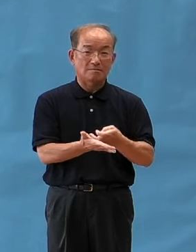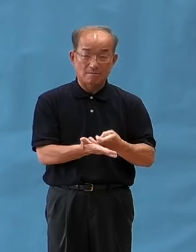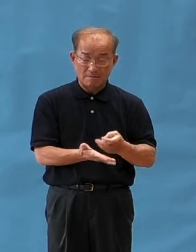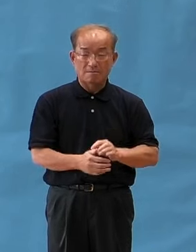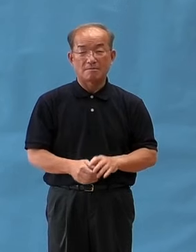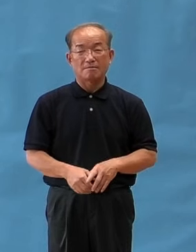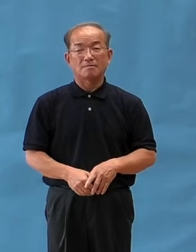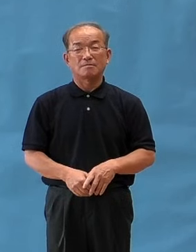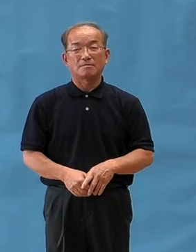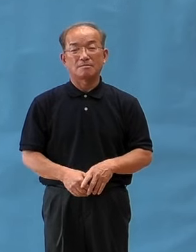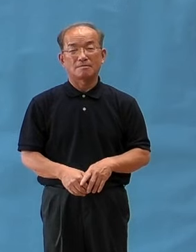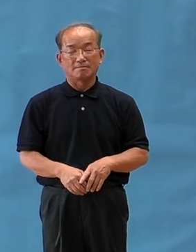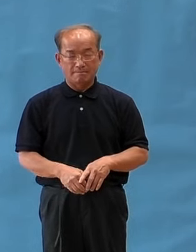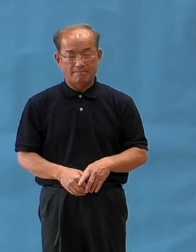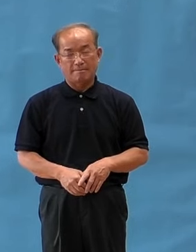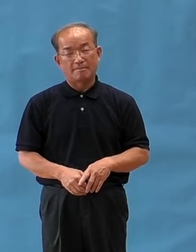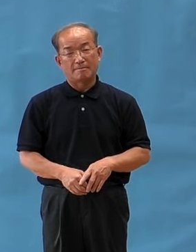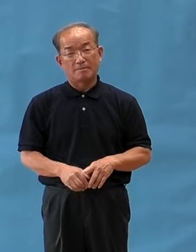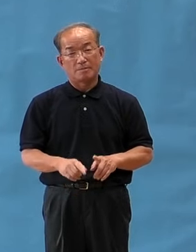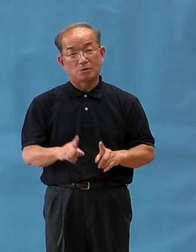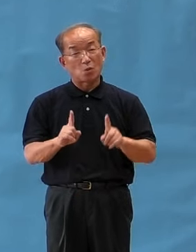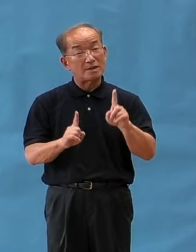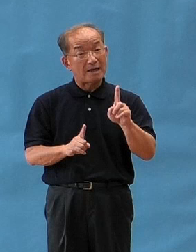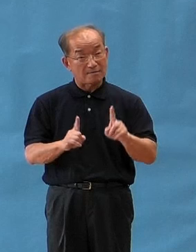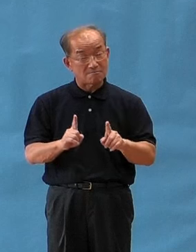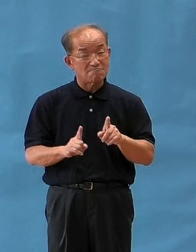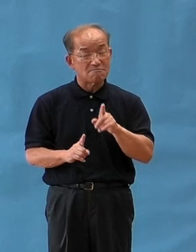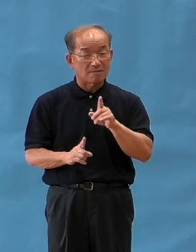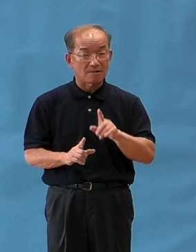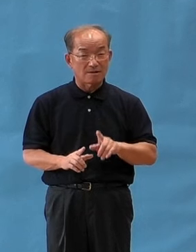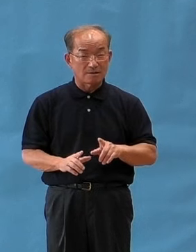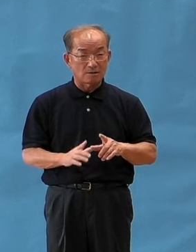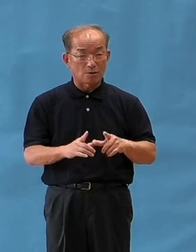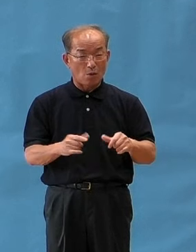てかもう、ともかくその、生活感がなさすぎる。